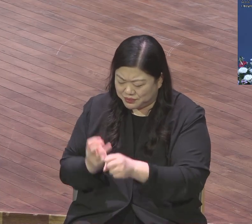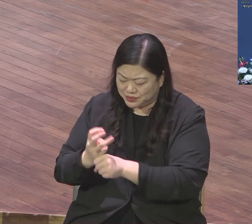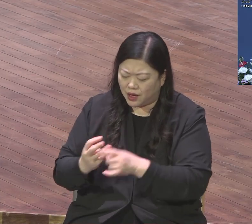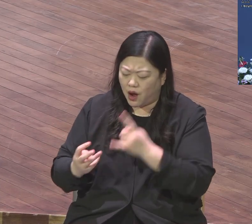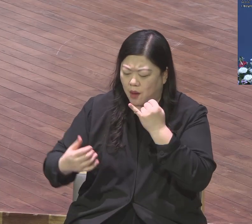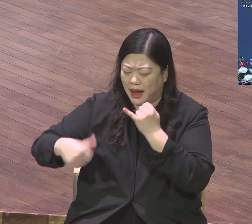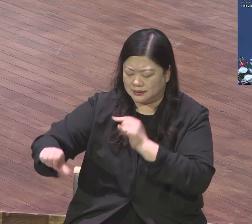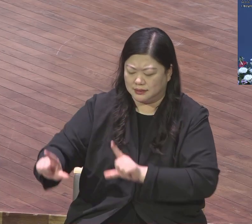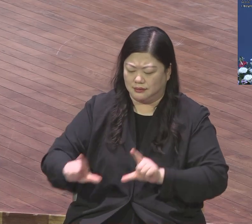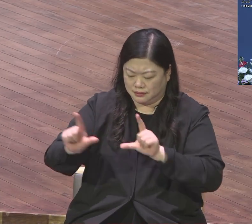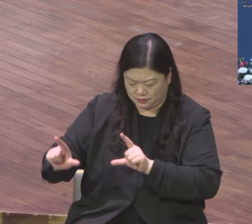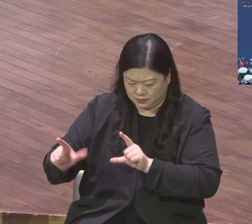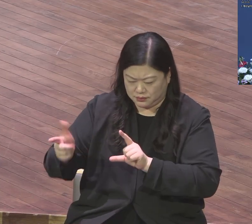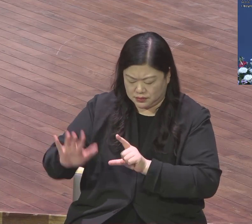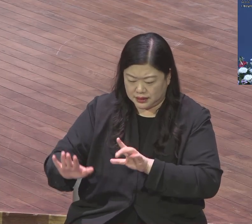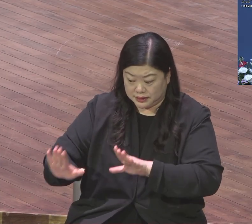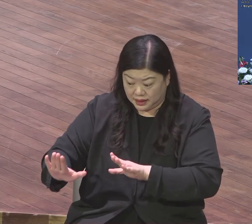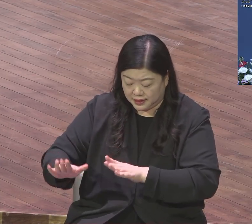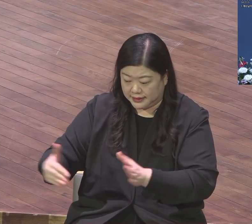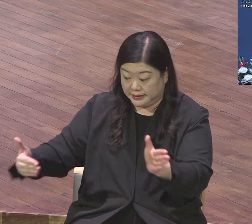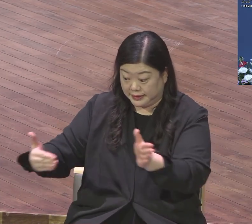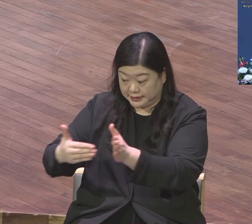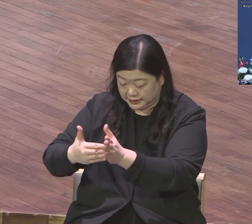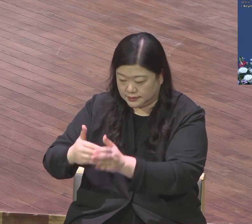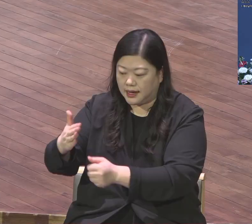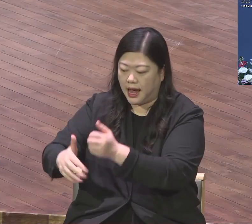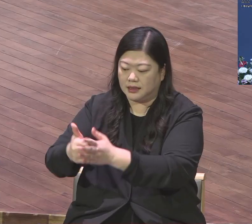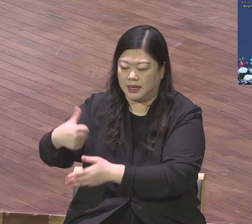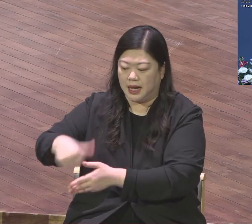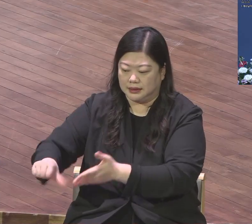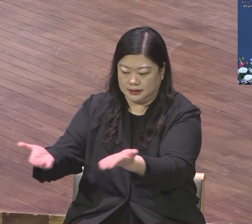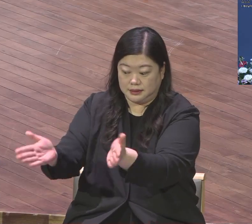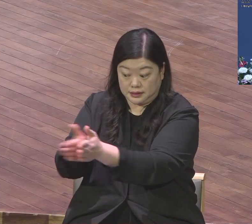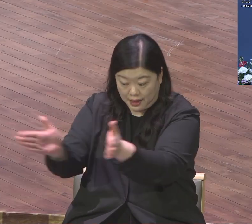때문에 이분은 하나님이라는 사실을 알고 있기 때문에